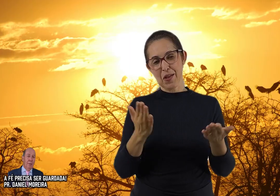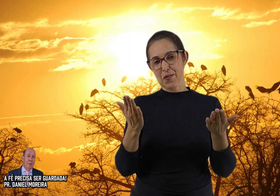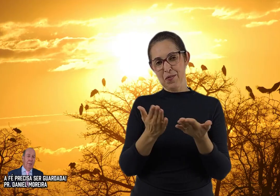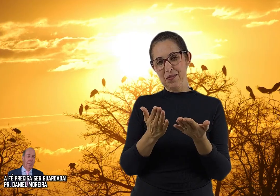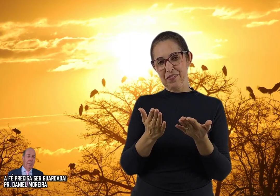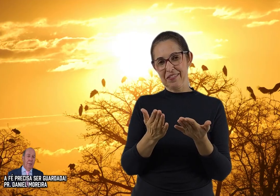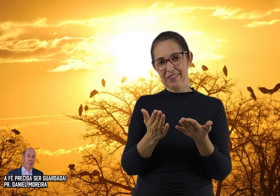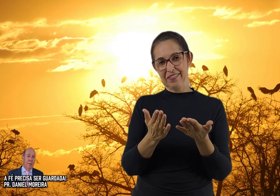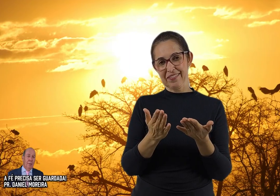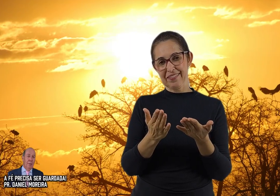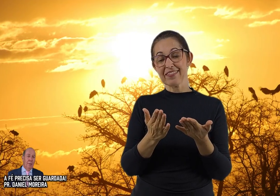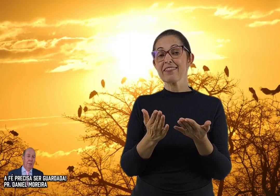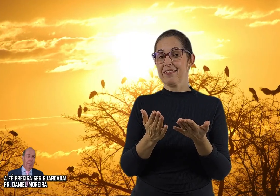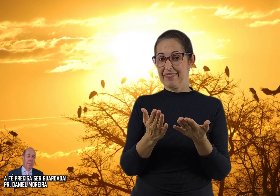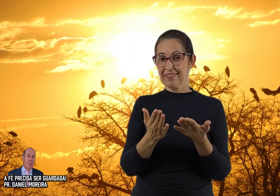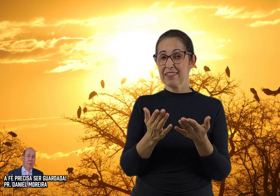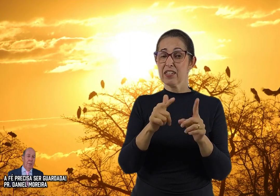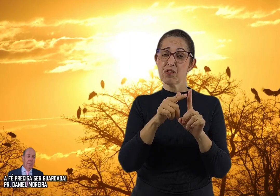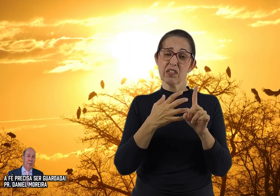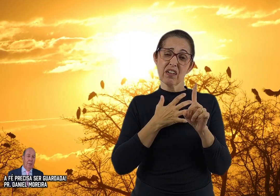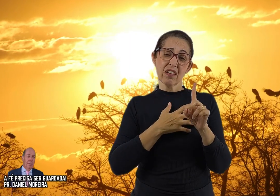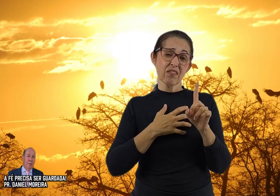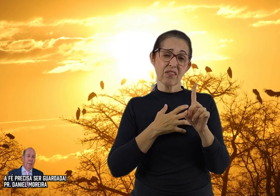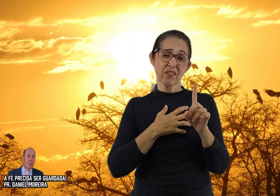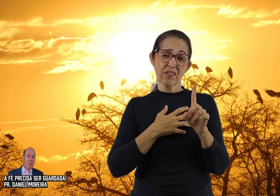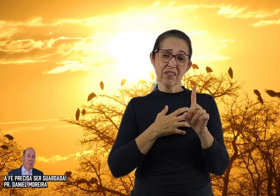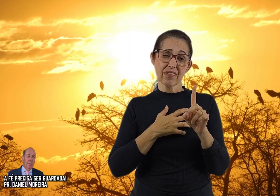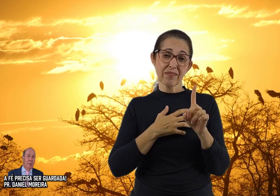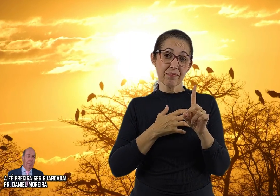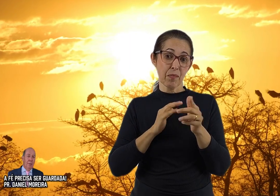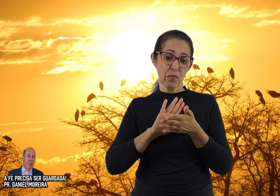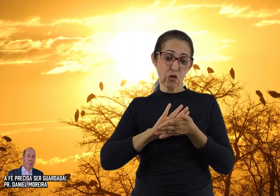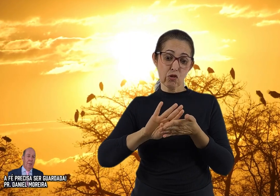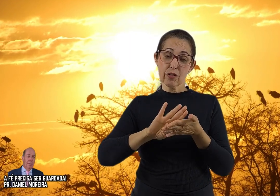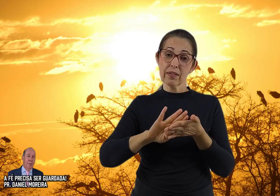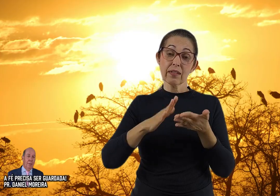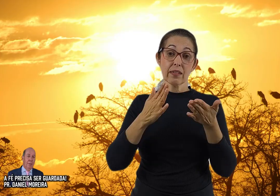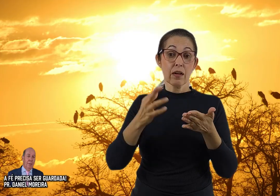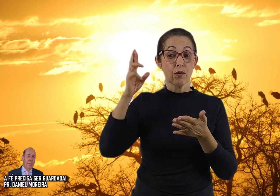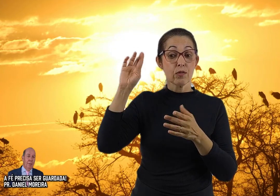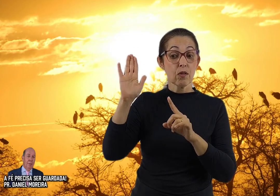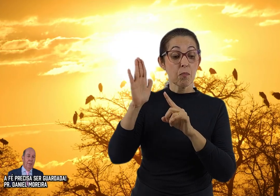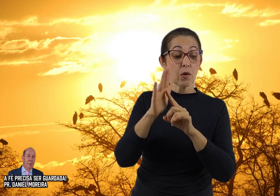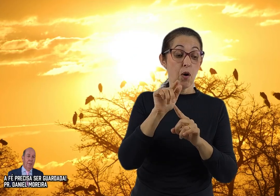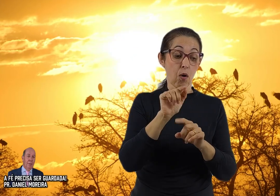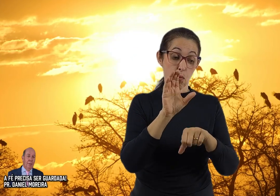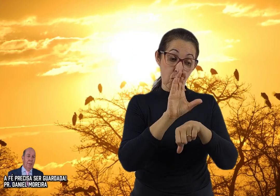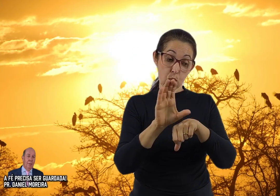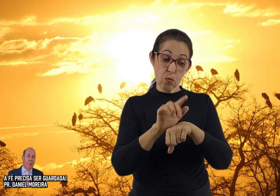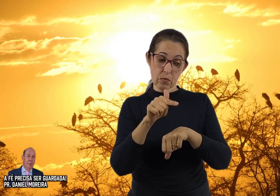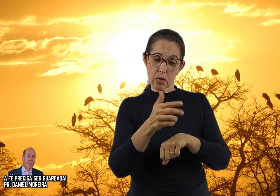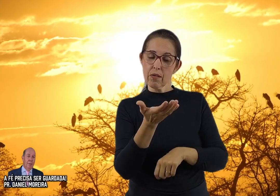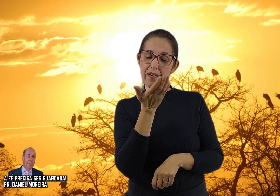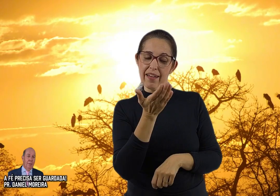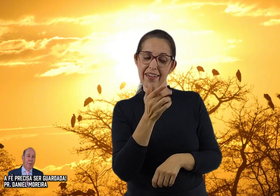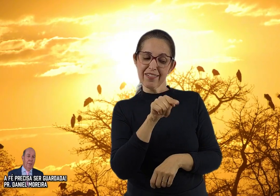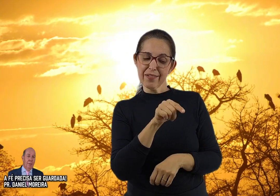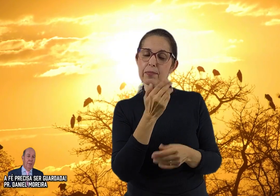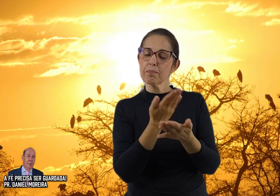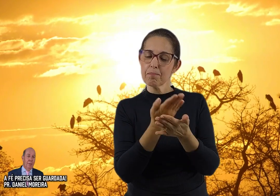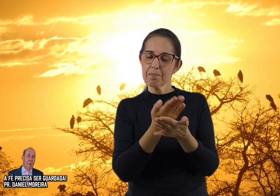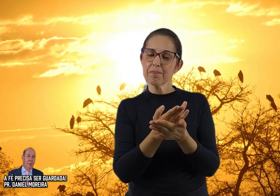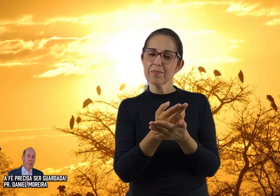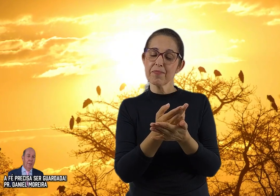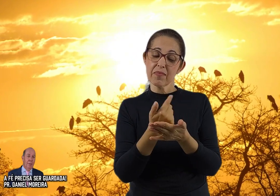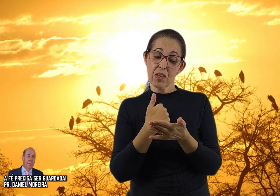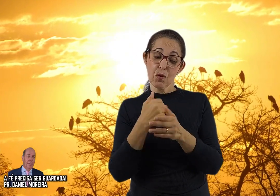dessa frustração, dessa angústia. E o Senhor disse mais. O Senhor disse: é esse curso que eu quero para você.